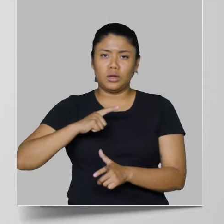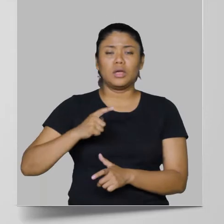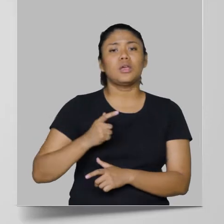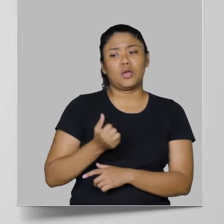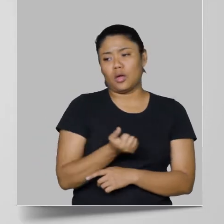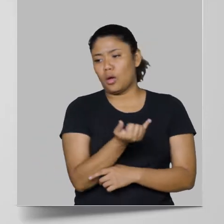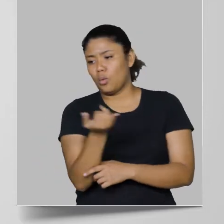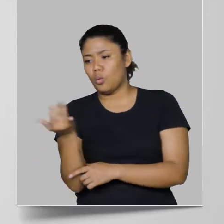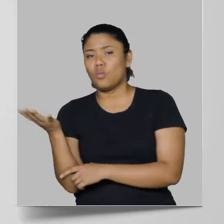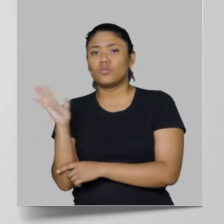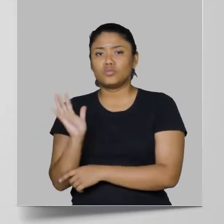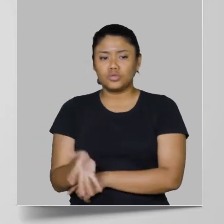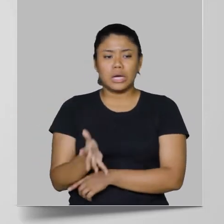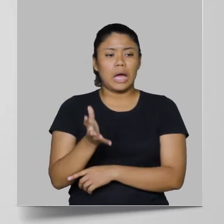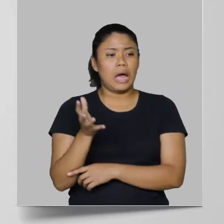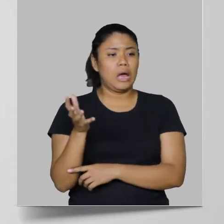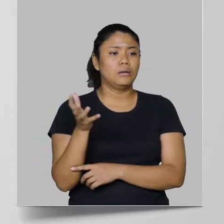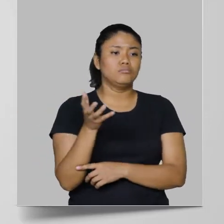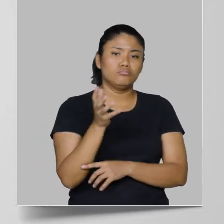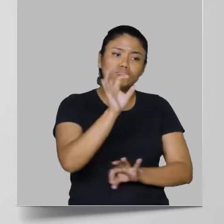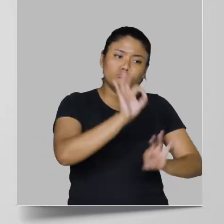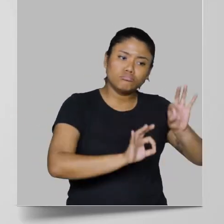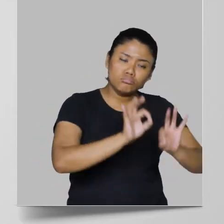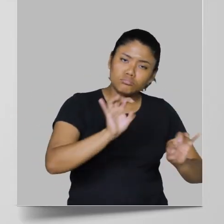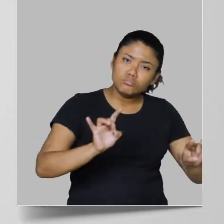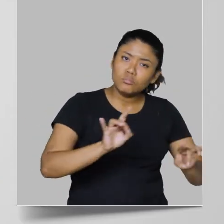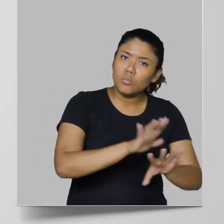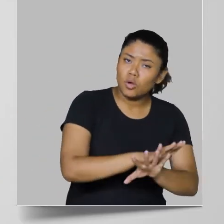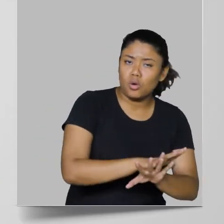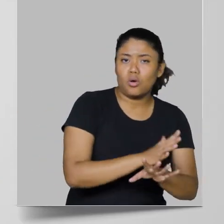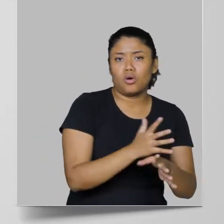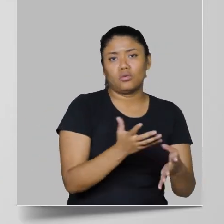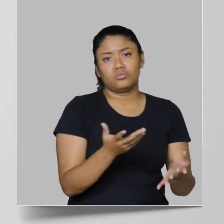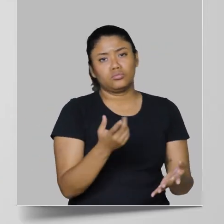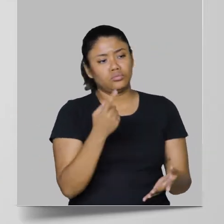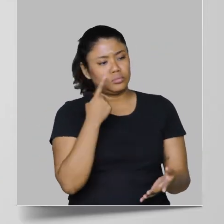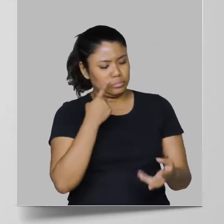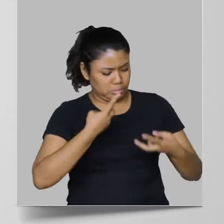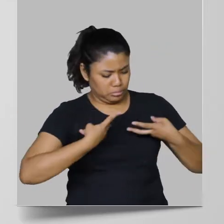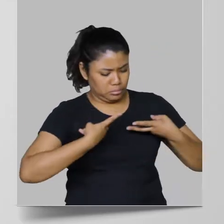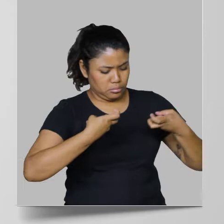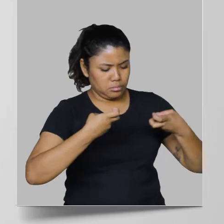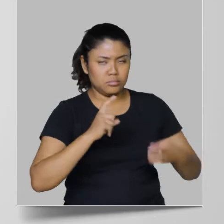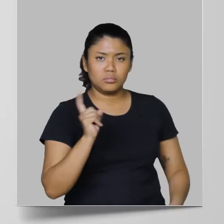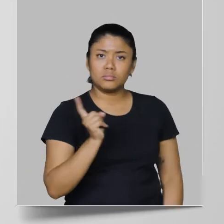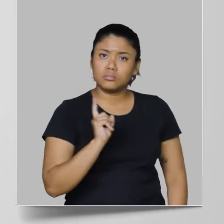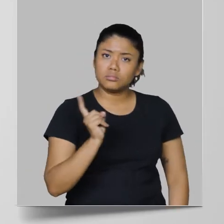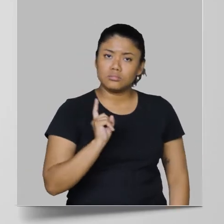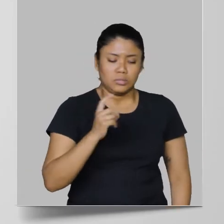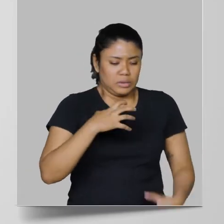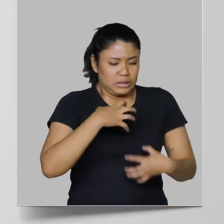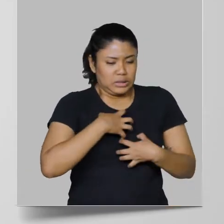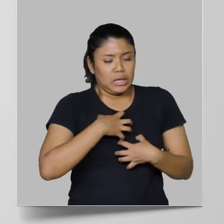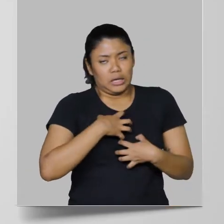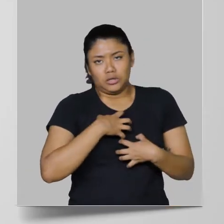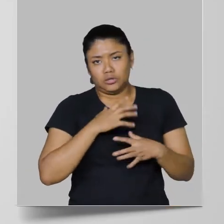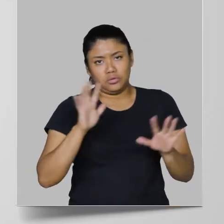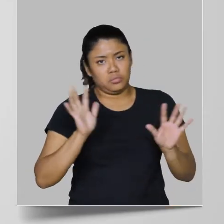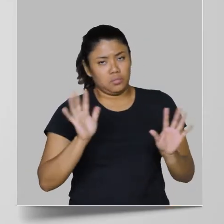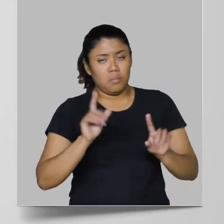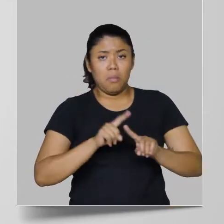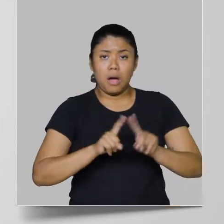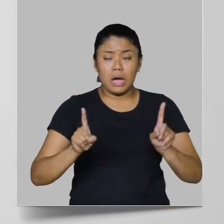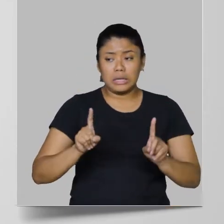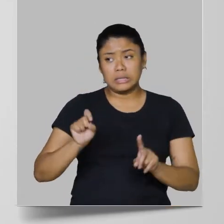que são mais, digamos assim, entre aspas, preparados, tu acaba não percebendo isso, né? Nesse sentido, mas